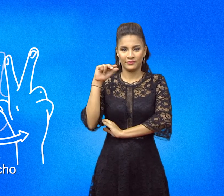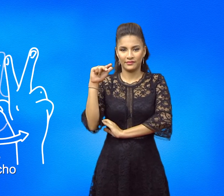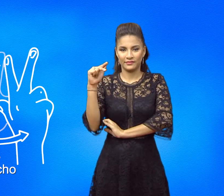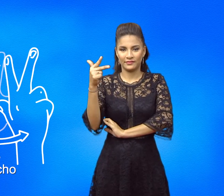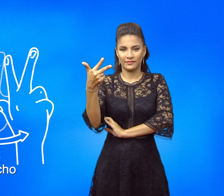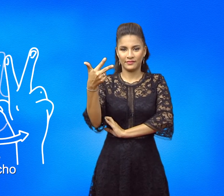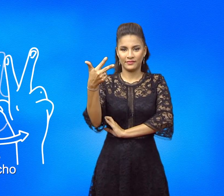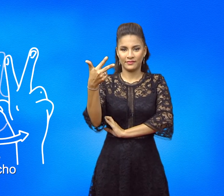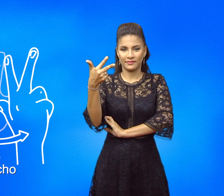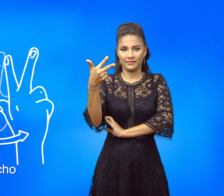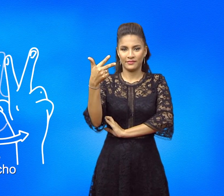8